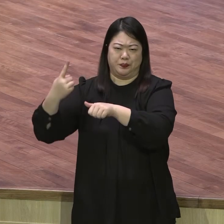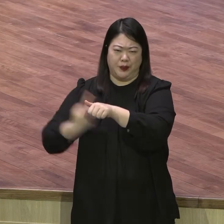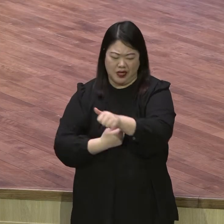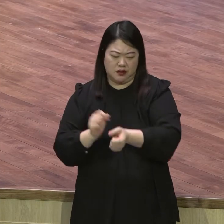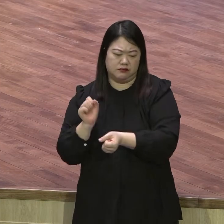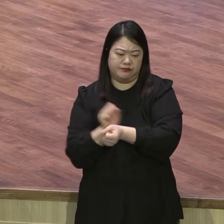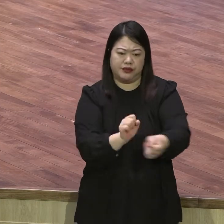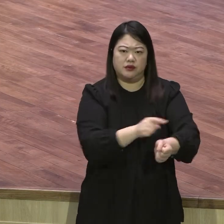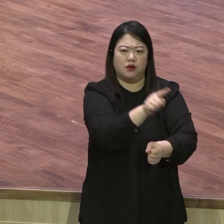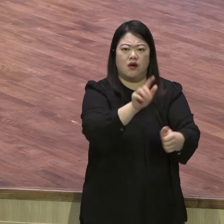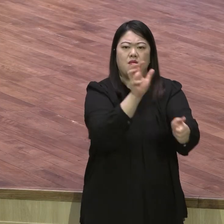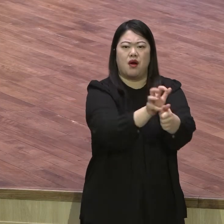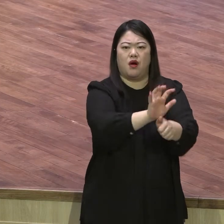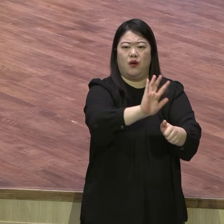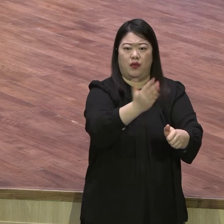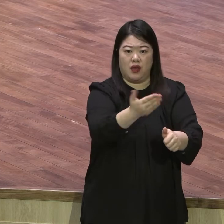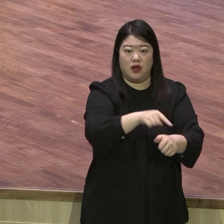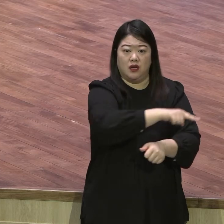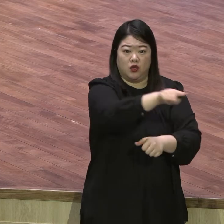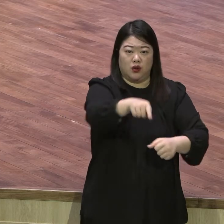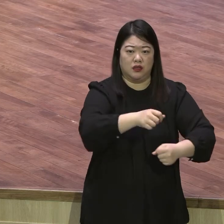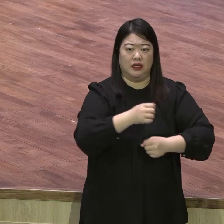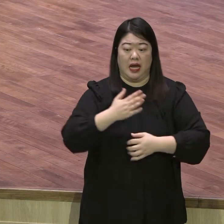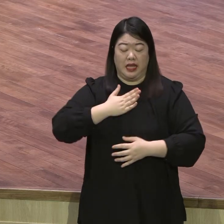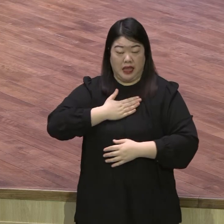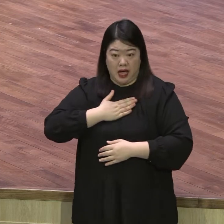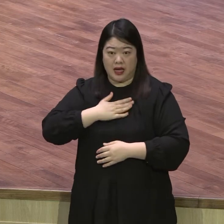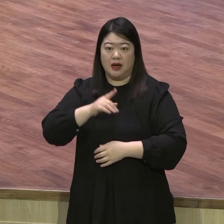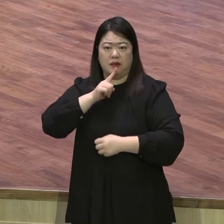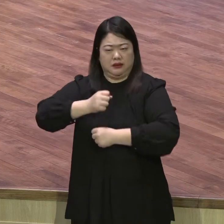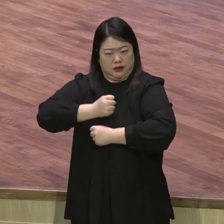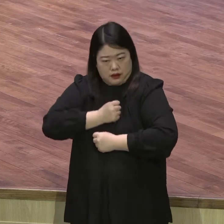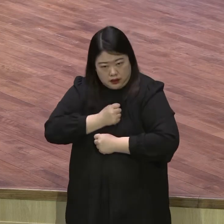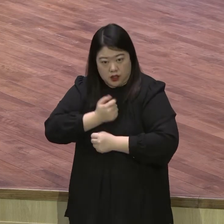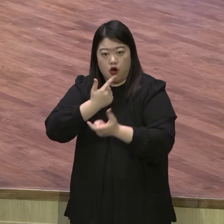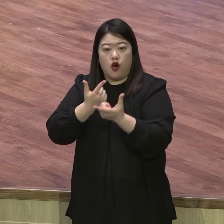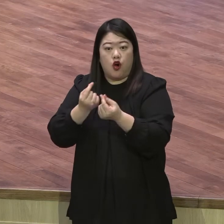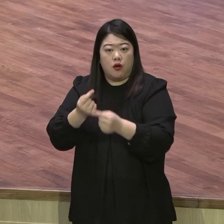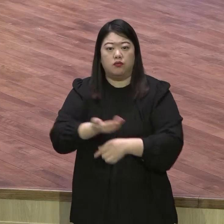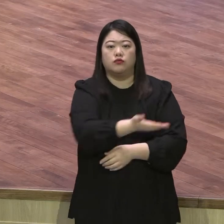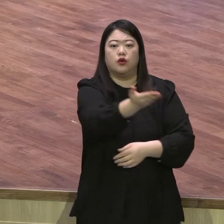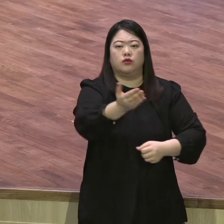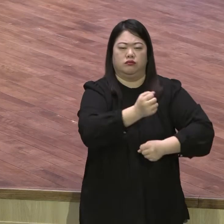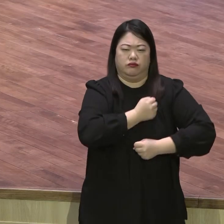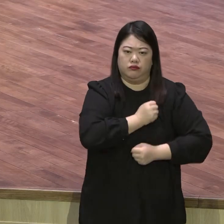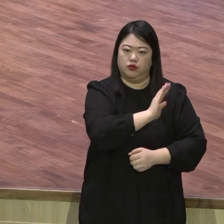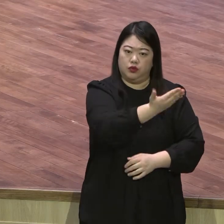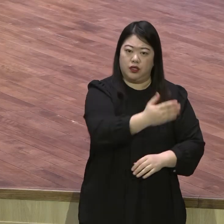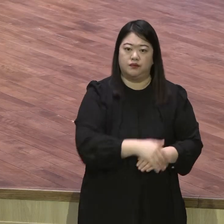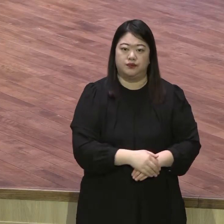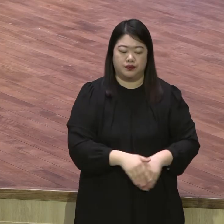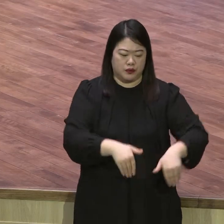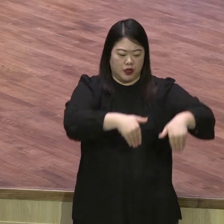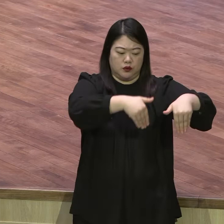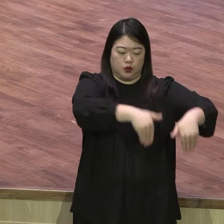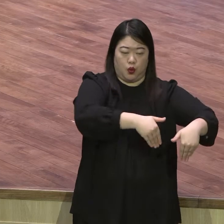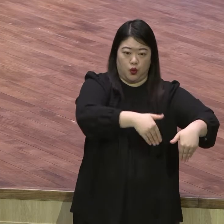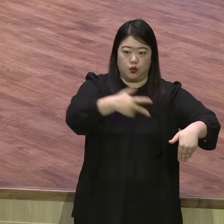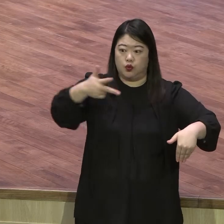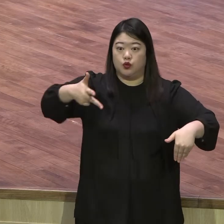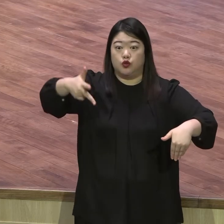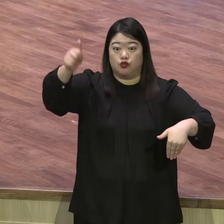박해할 것이요 내 말을 지켰은즉 너희 말도 지킬 것이라. 여기서 종이 주인보다 더 크지 못하다